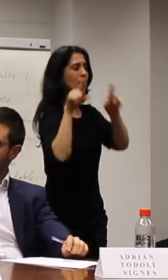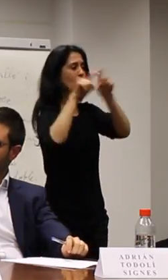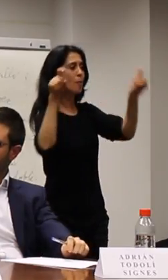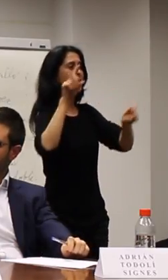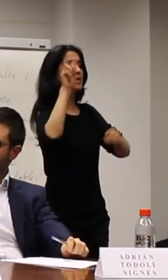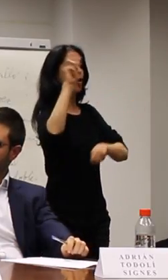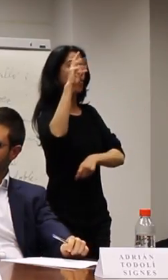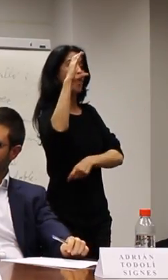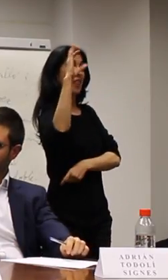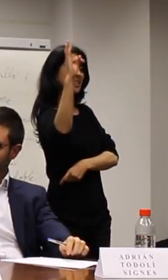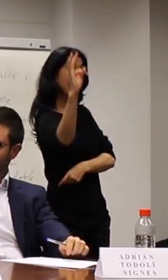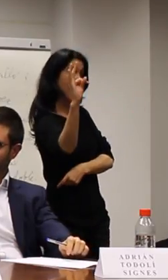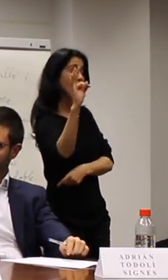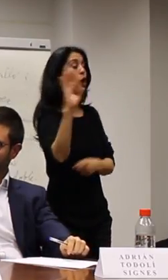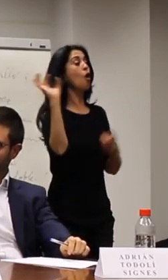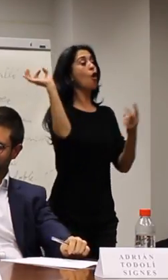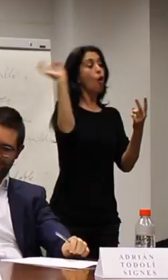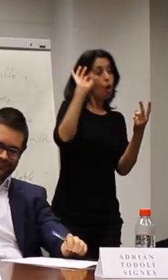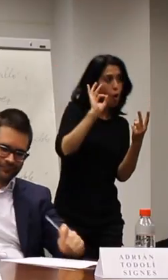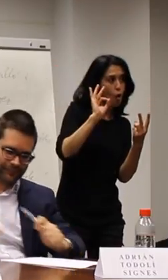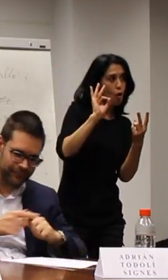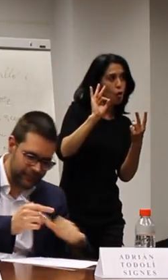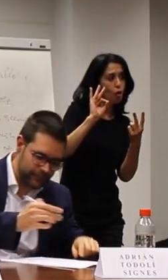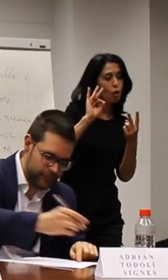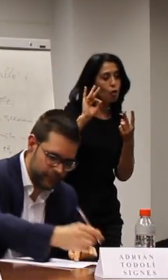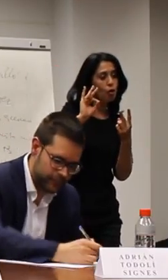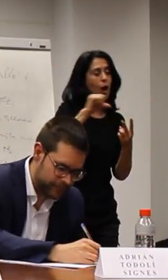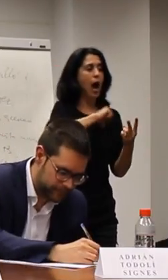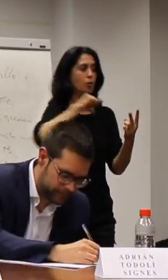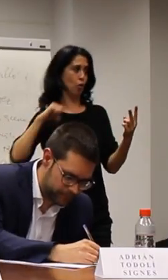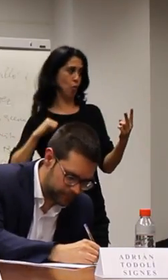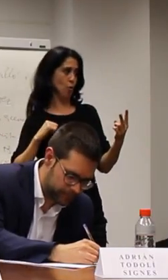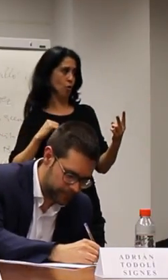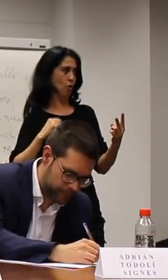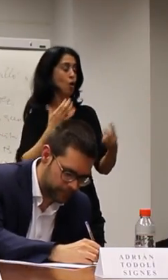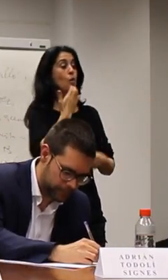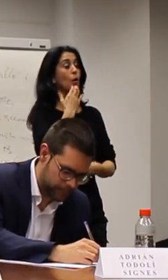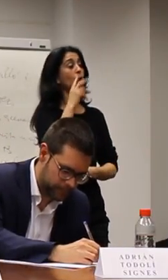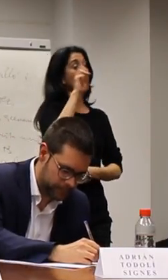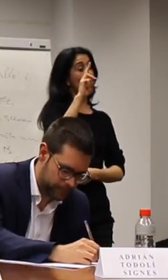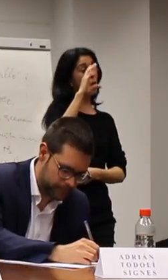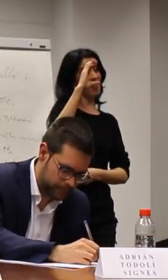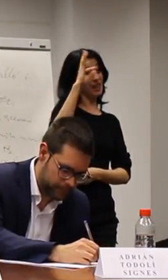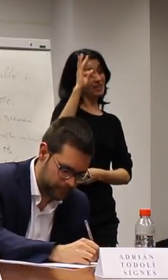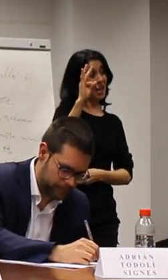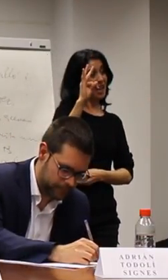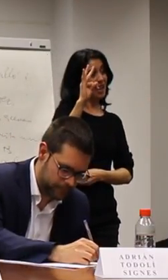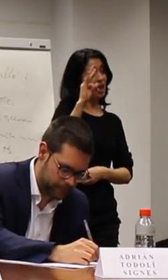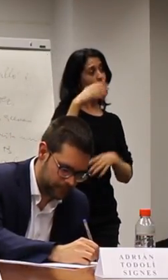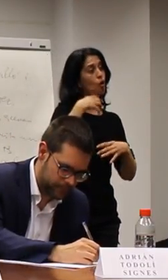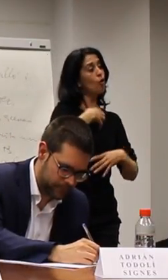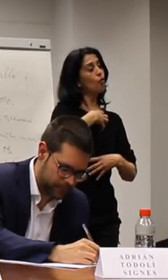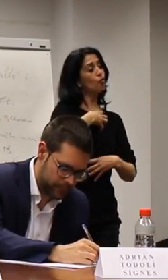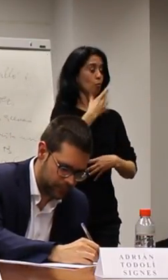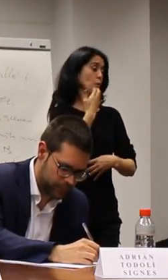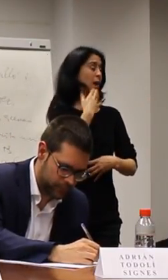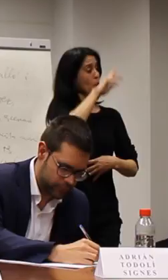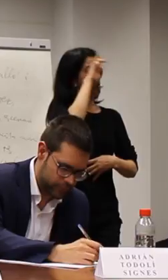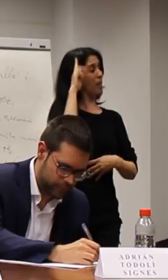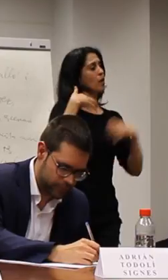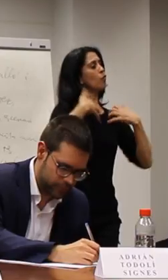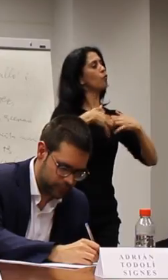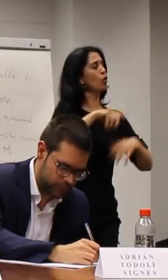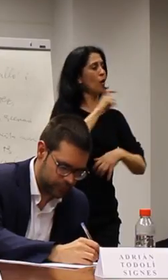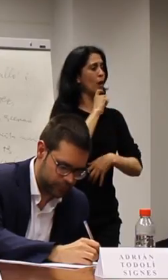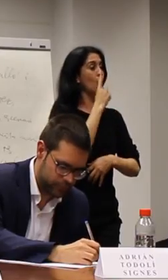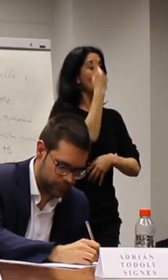VTC. VTCs que tienen que funcionan, por ejemplo, en Madrid con un ratio de una licencia por cada 30. ¿Qué vehículo